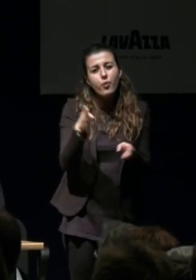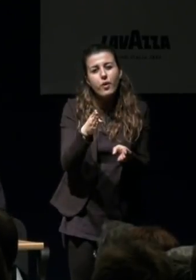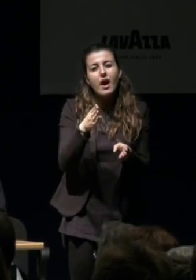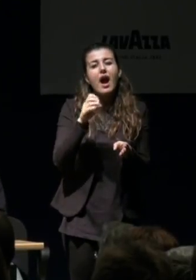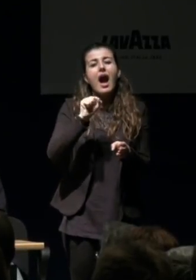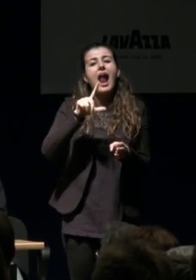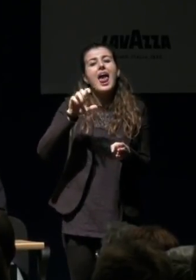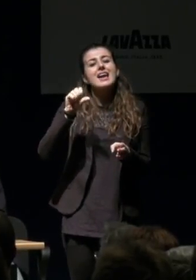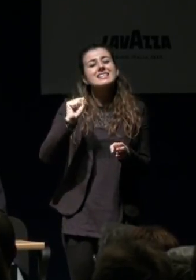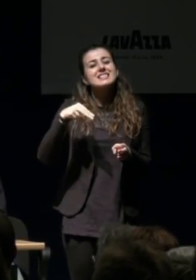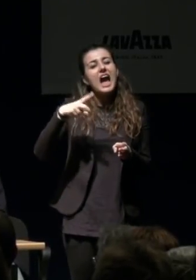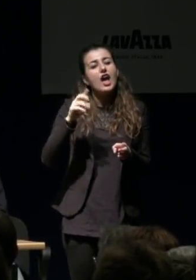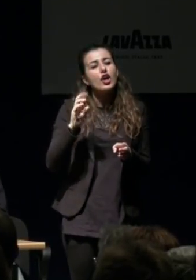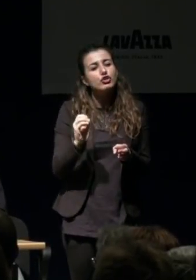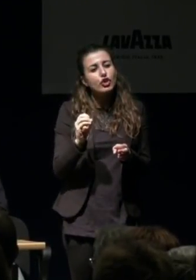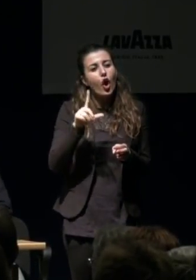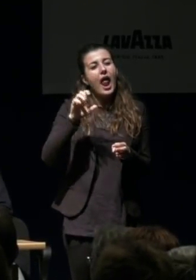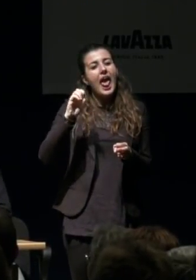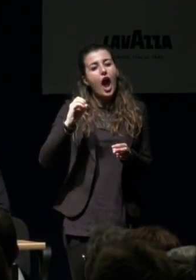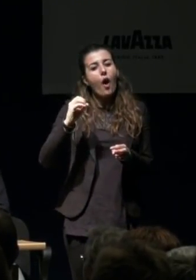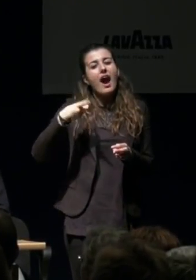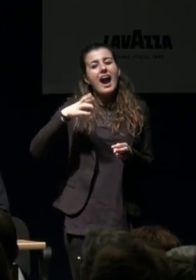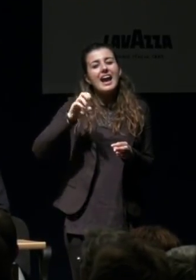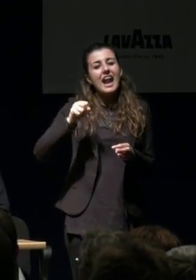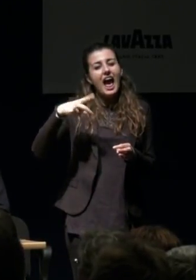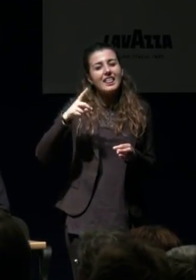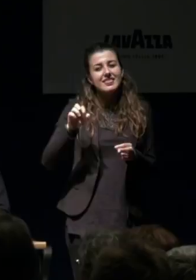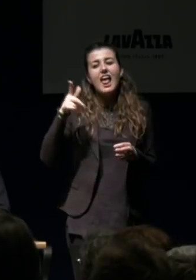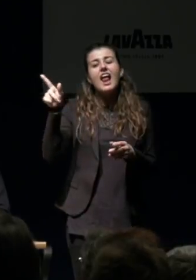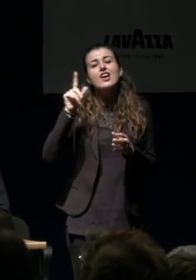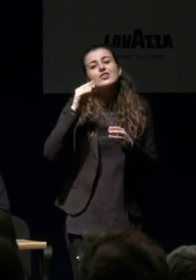leogrande dal liceo archita di taranto giusto